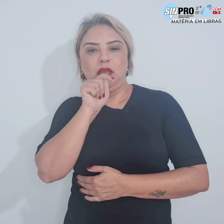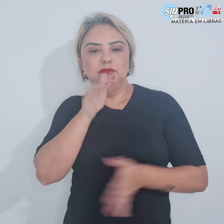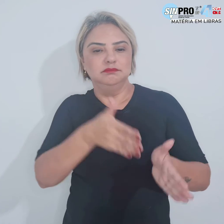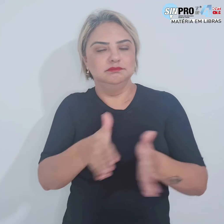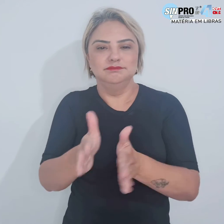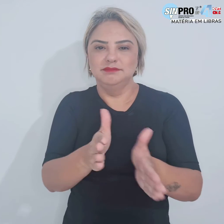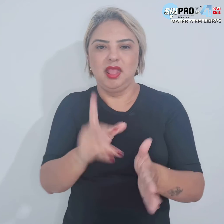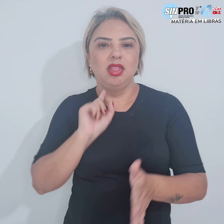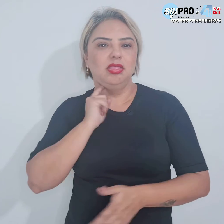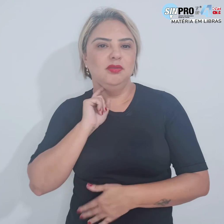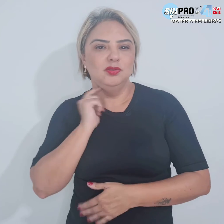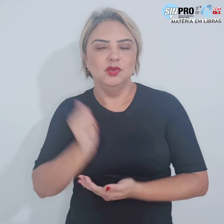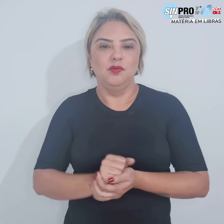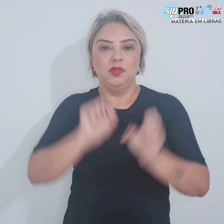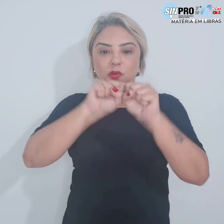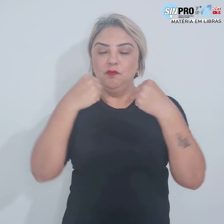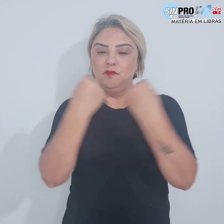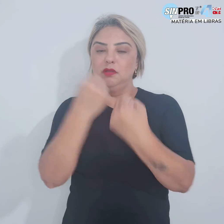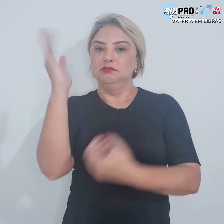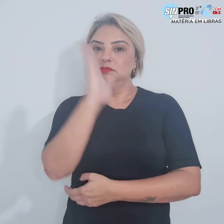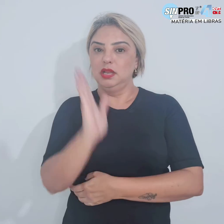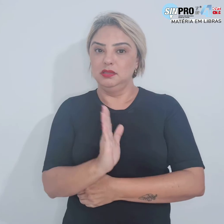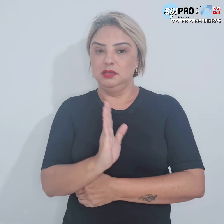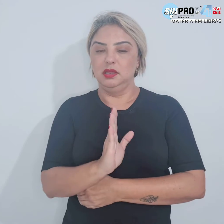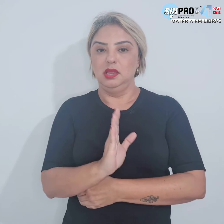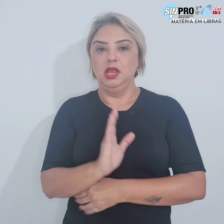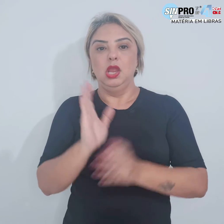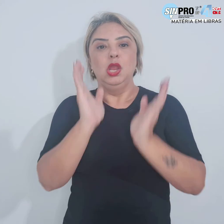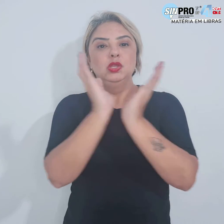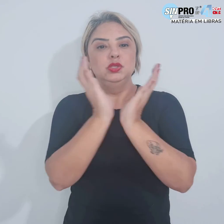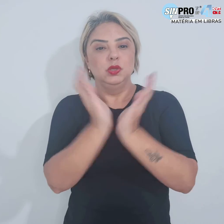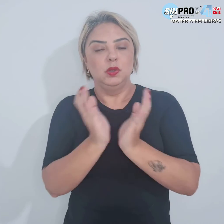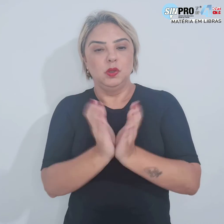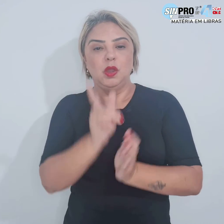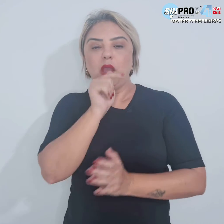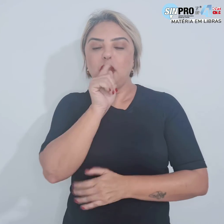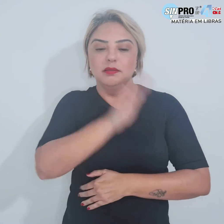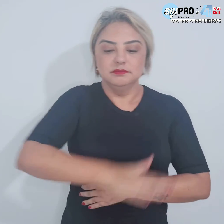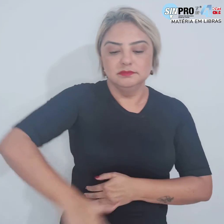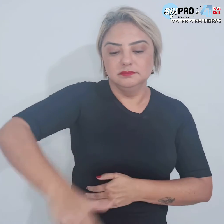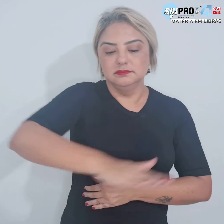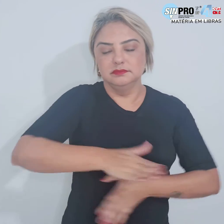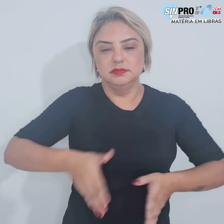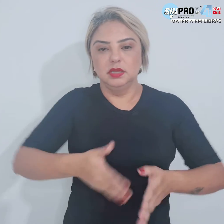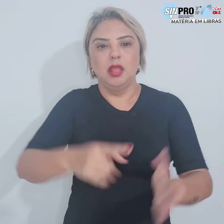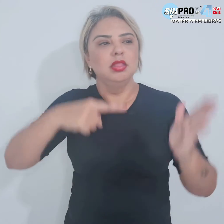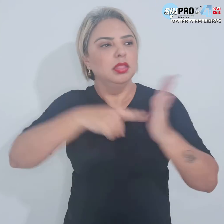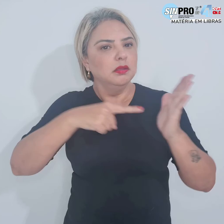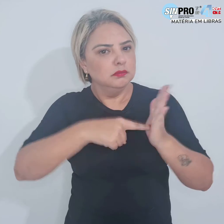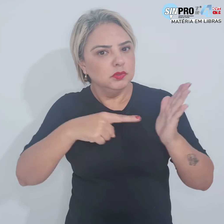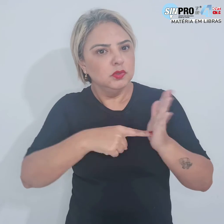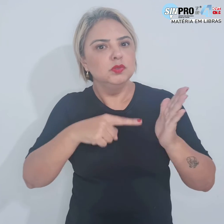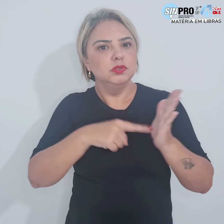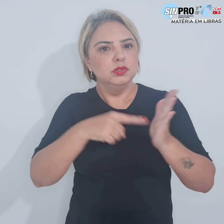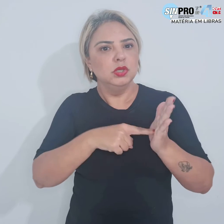O Fórum Brasileiro de Comitês de Bacias Hidrográficas denunciou o desaparecimento